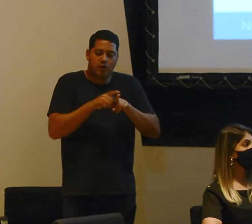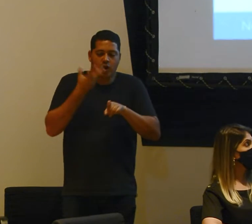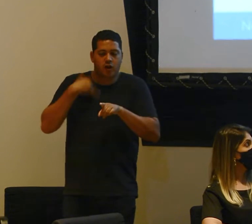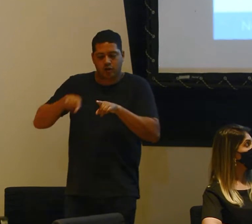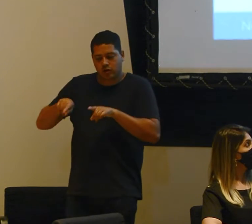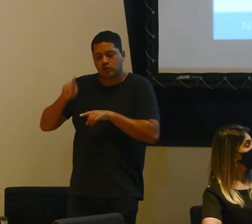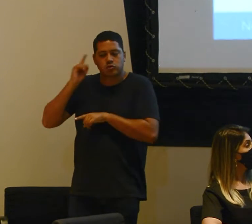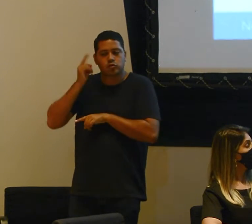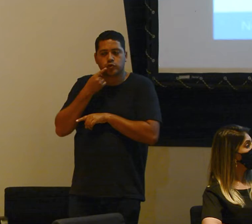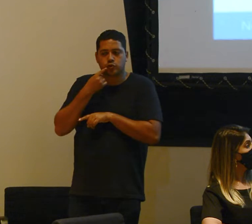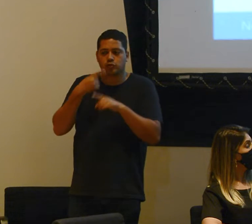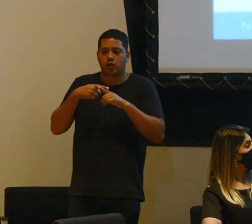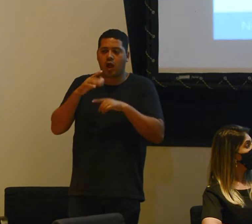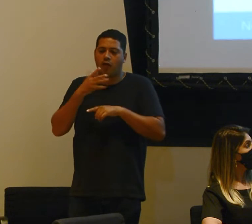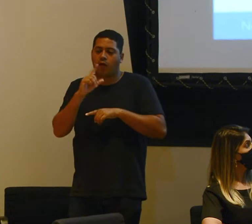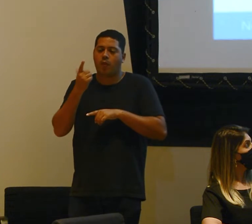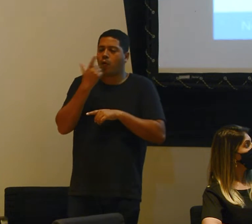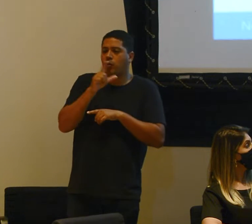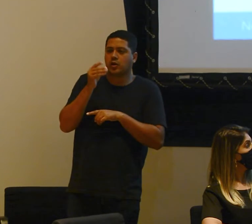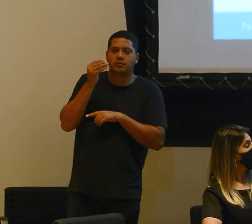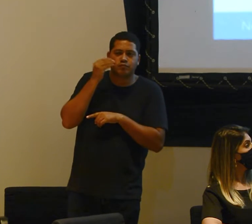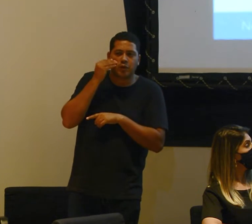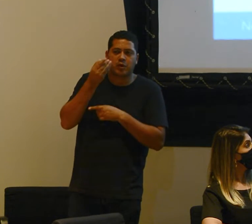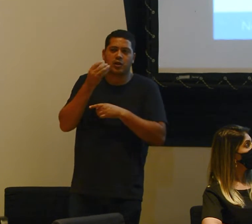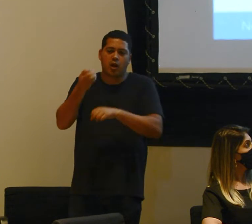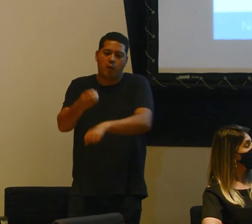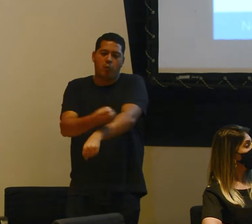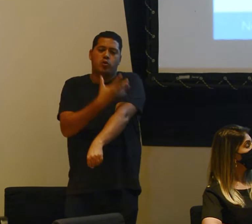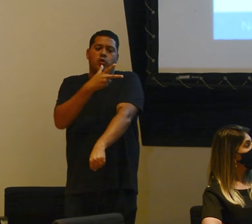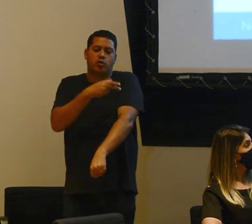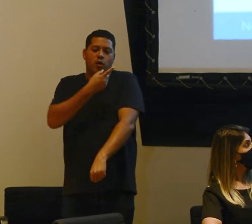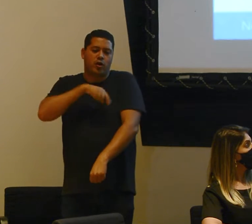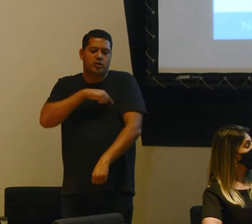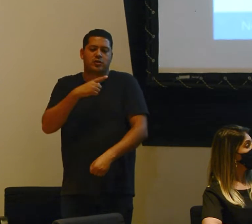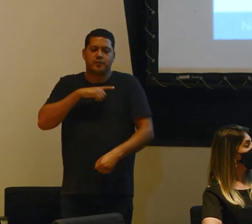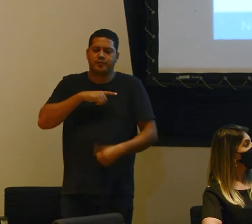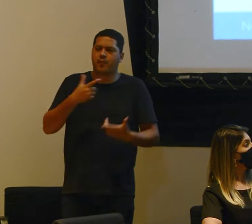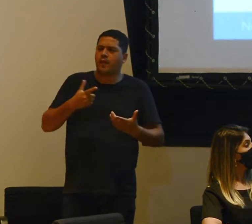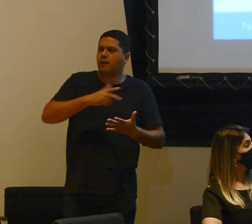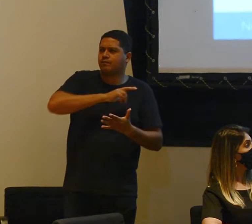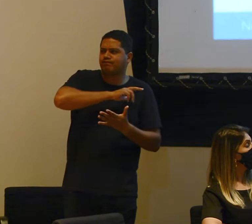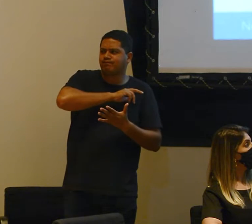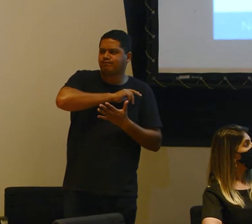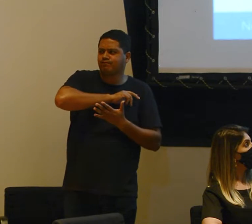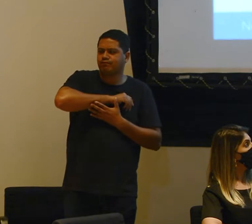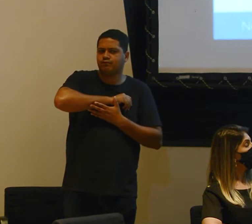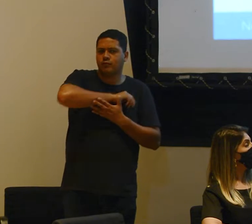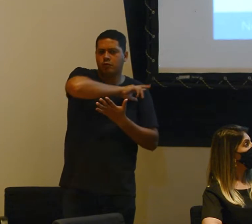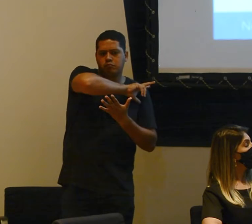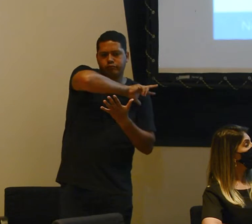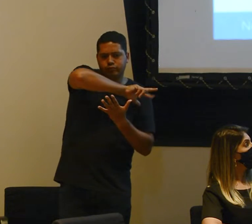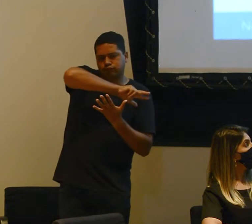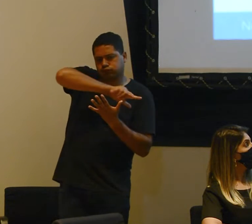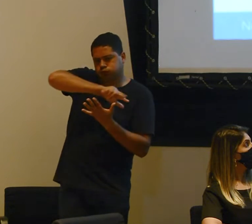conseguem experimentar as emoções como nós, que somos neurotípicos e temos acesso ao arsenal de